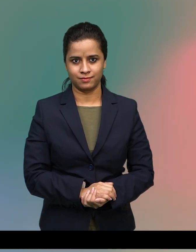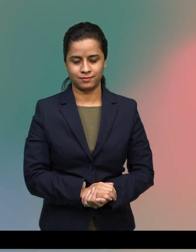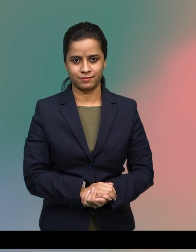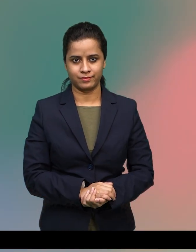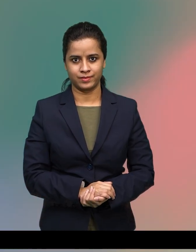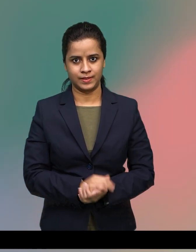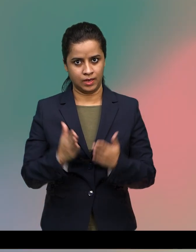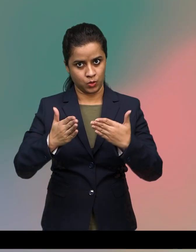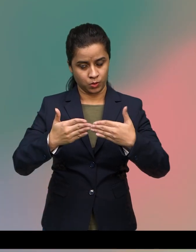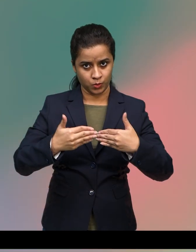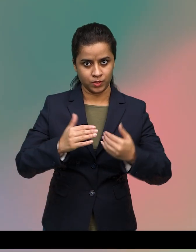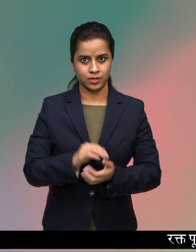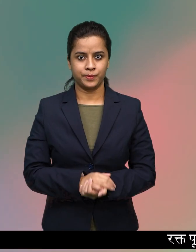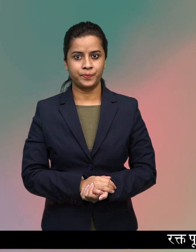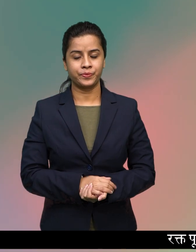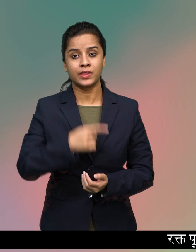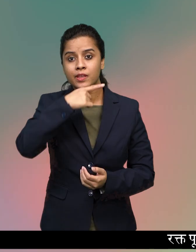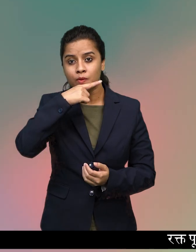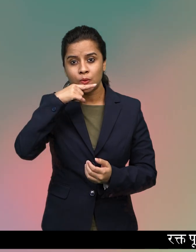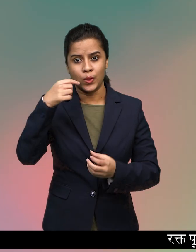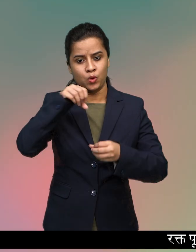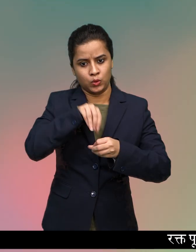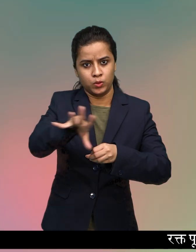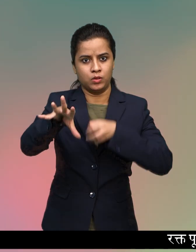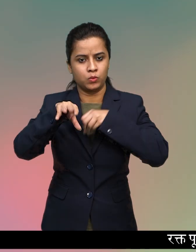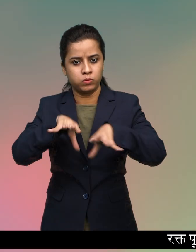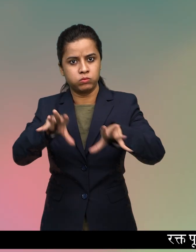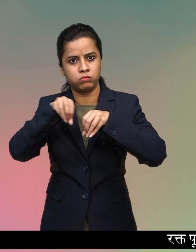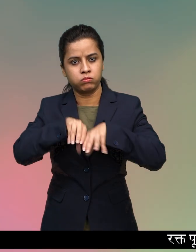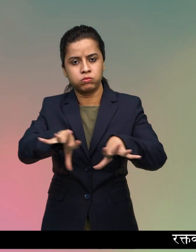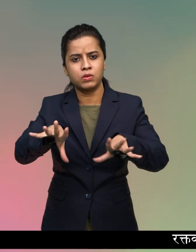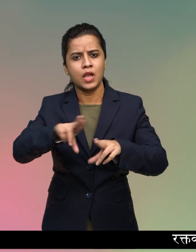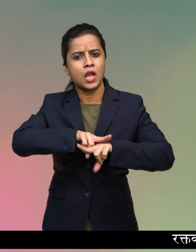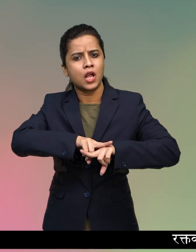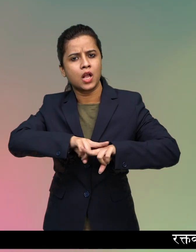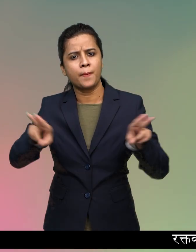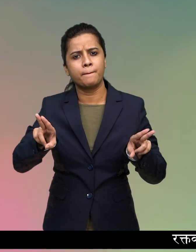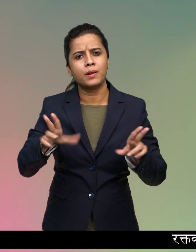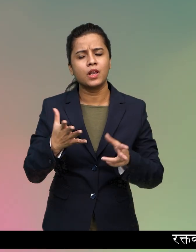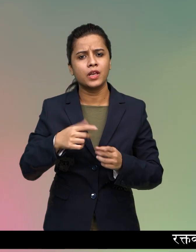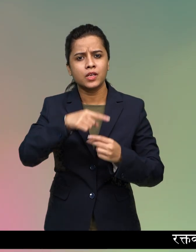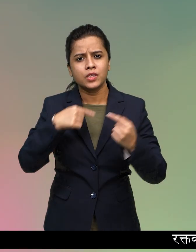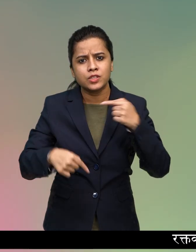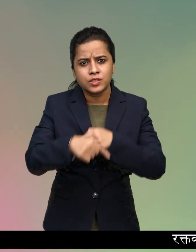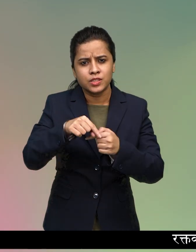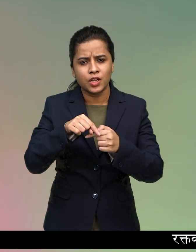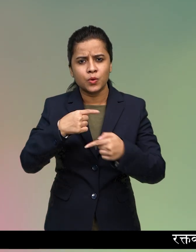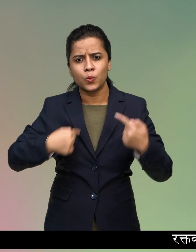या प्रकारात रक्त पूर्णपणे शरीरभर विशिष्ट रक्तवाहिन्यांमधूनच फिरते.